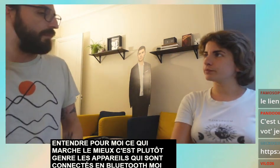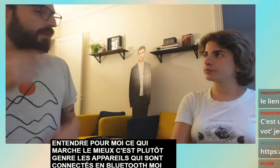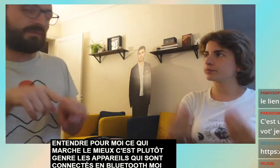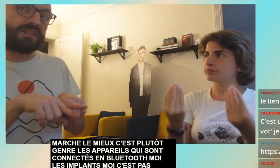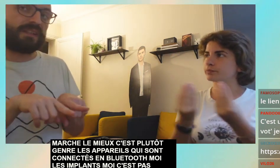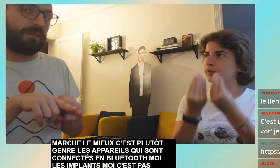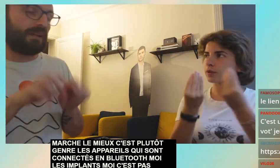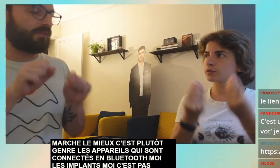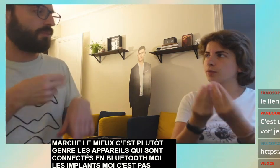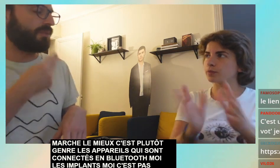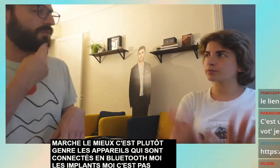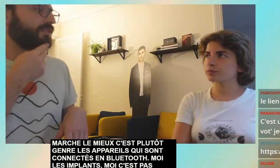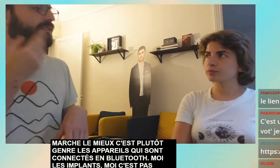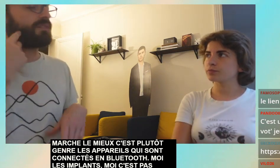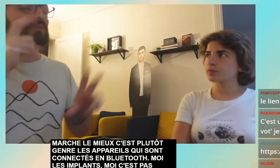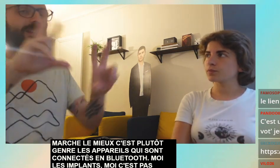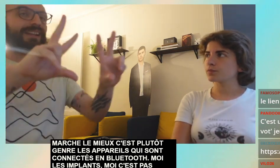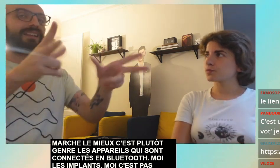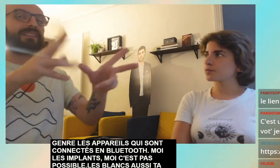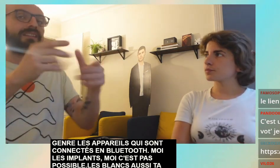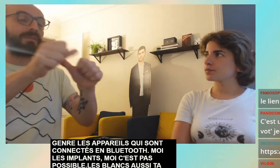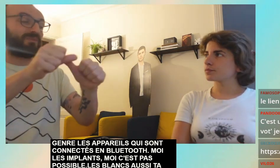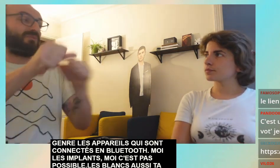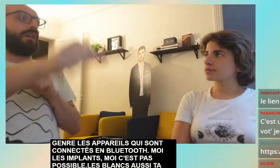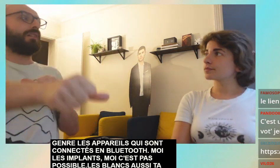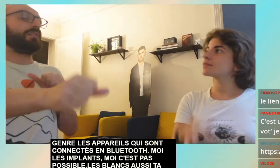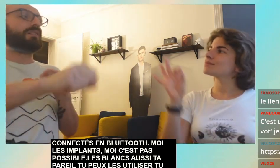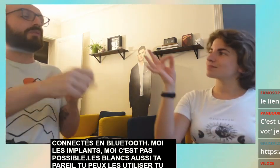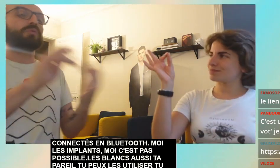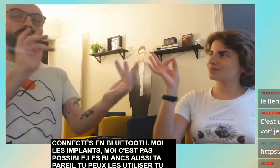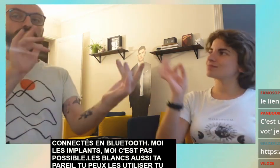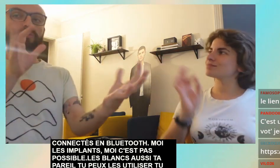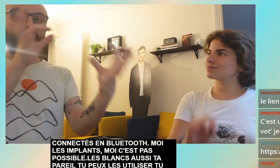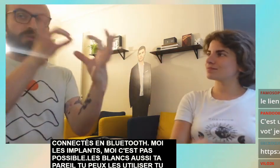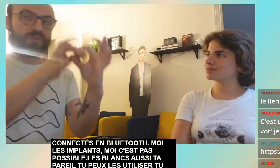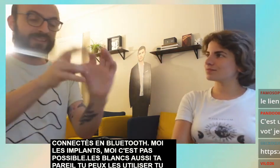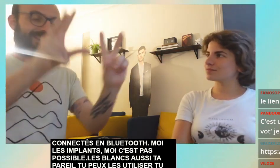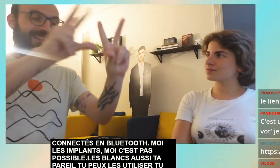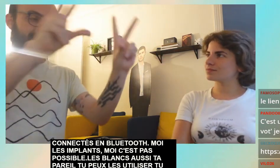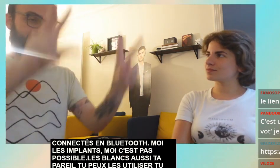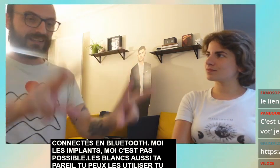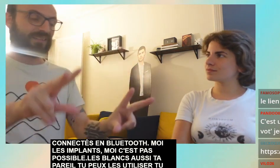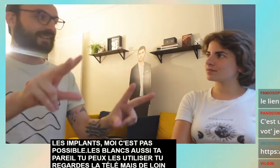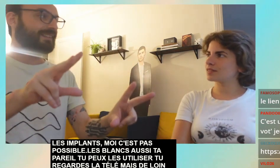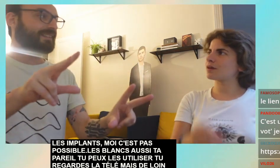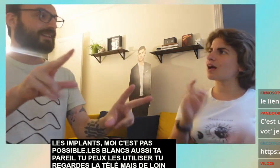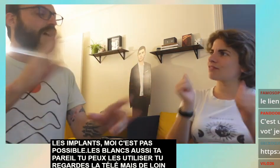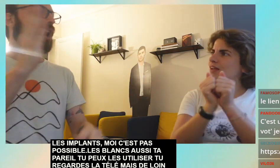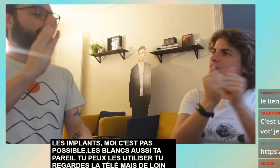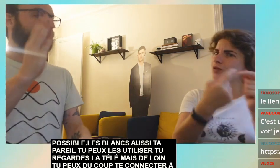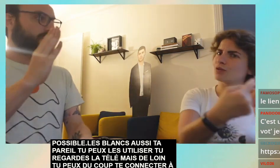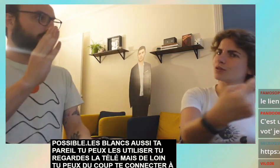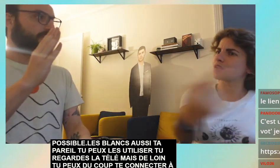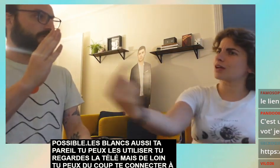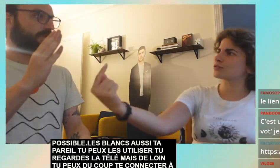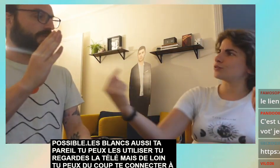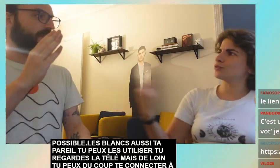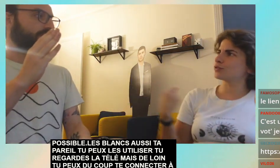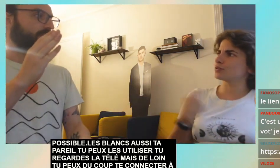implants aussi, t'as pareil, tu peux les utiliser. Genre, si tu regardes la télé, mais de loin, tu peux du coup te connecter à la télé. Avec en Bluetooth. un truc